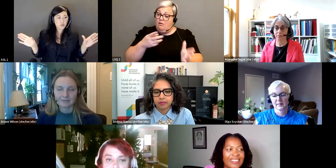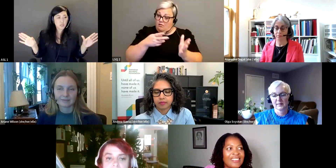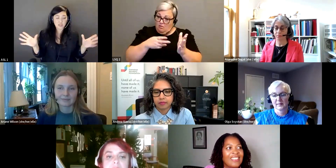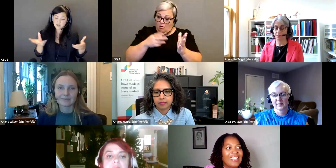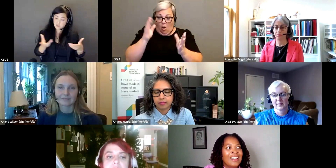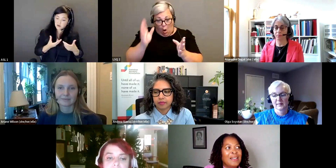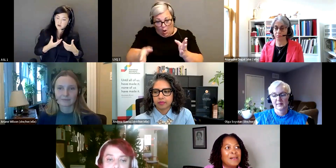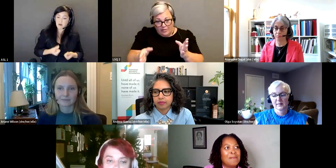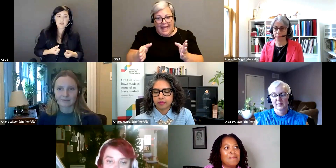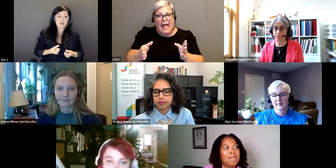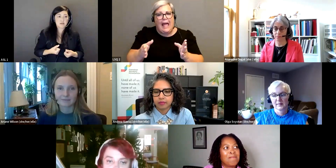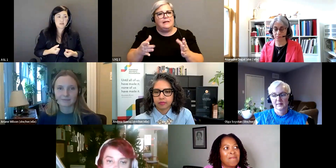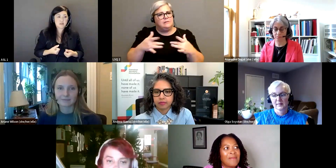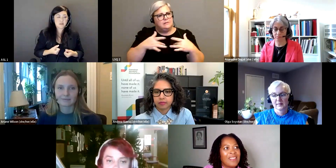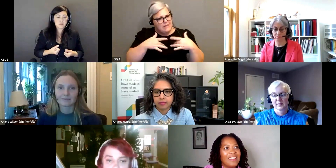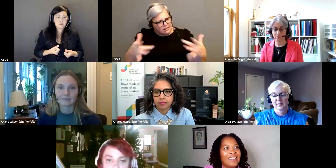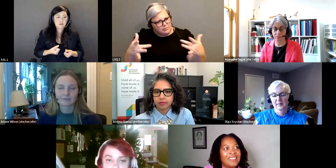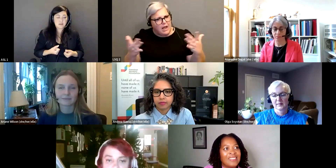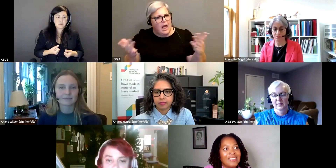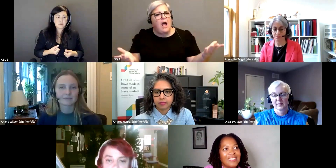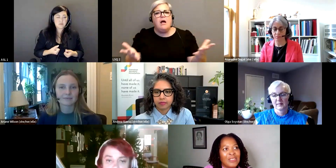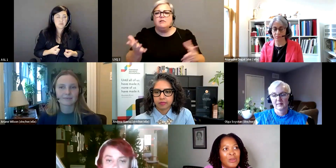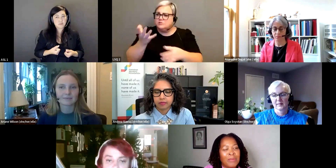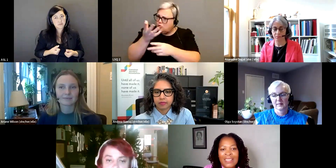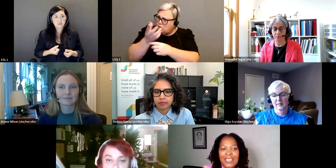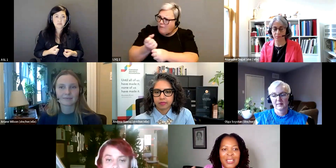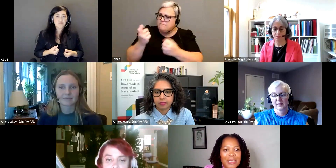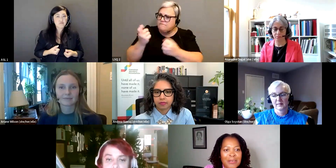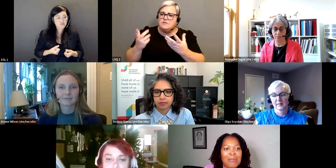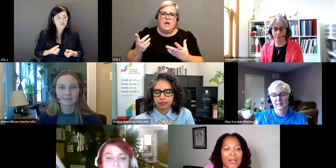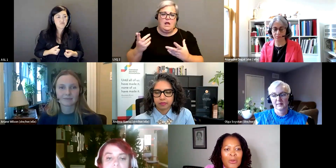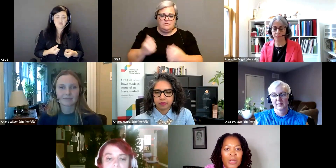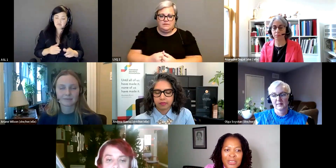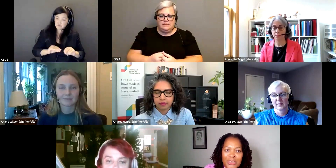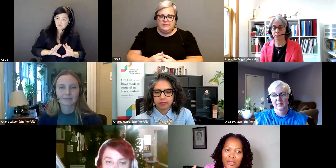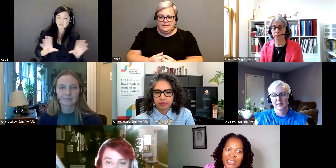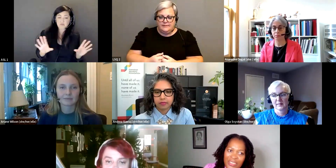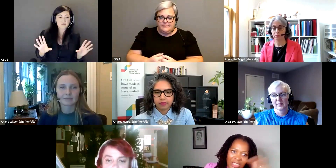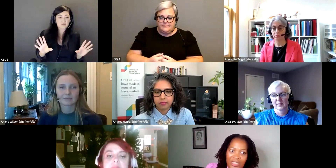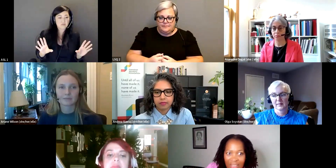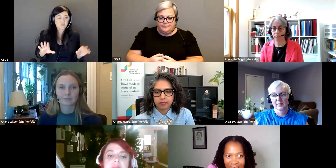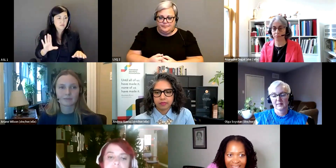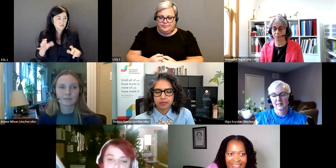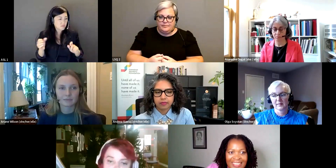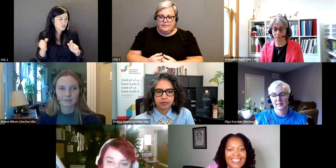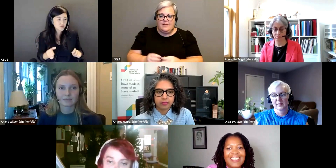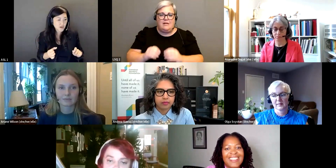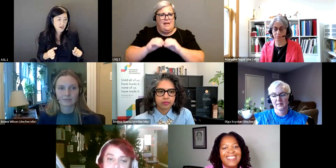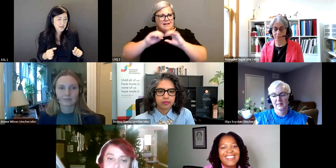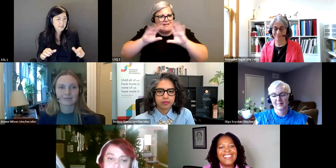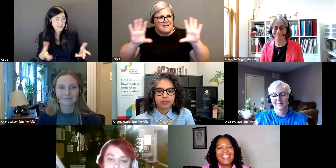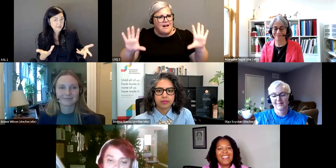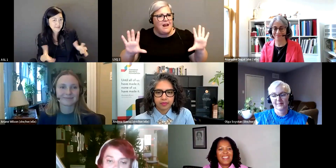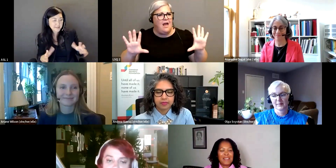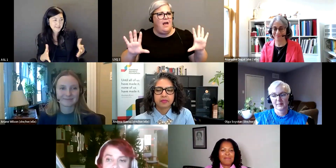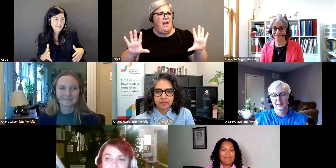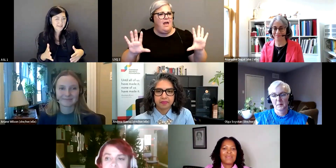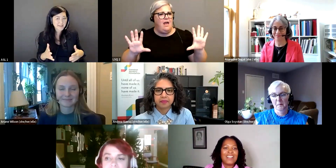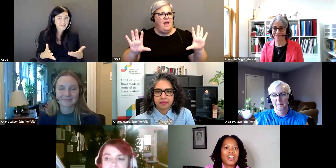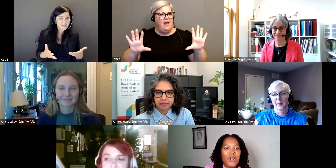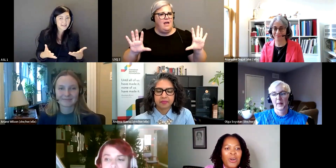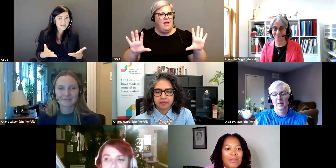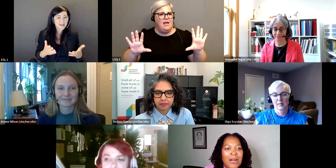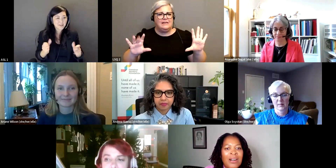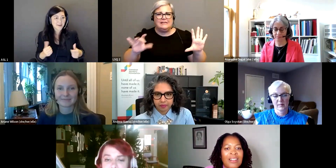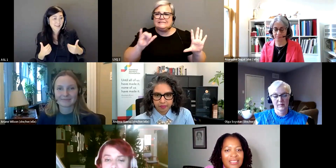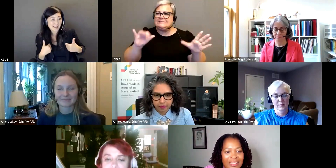la transparence, la confiance, le fait d'être clair lorsqu'on